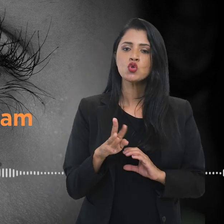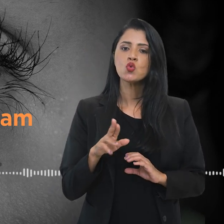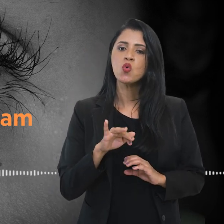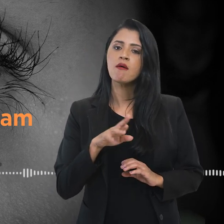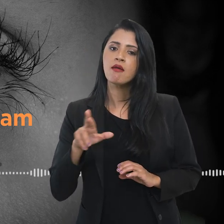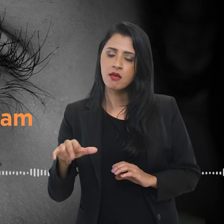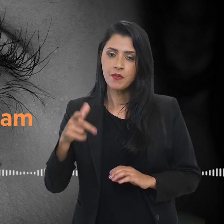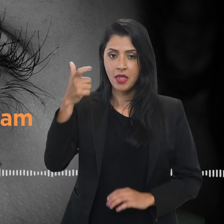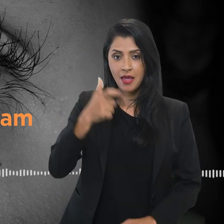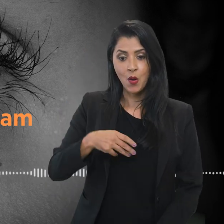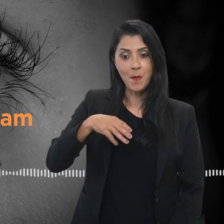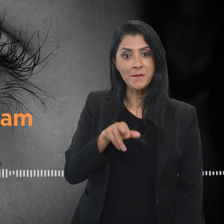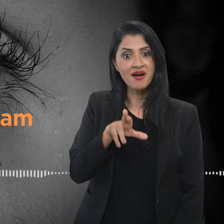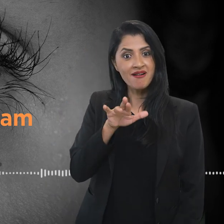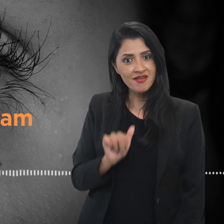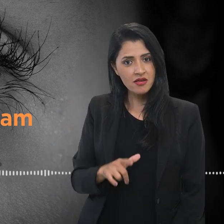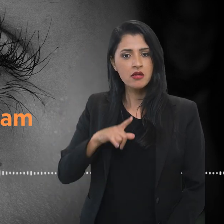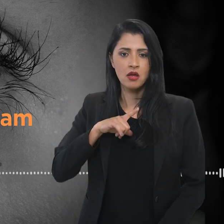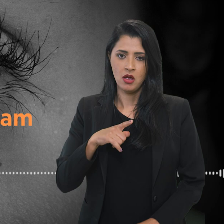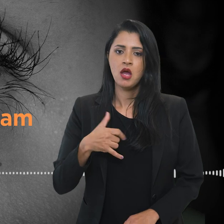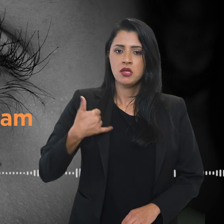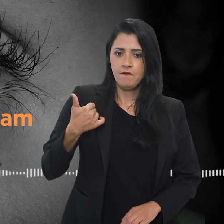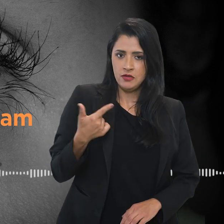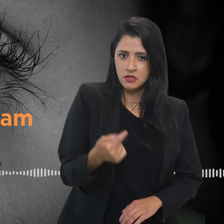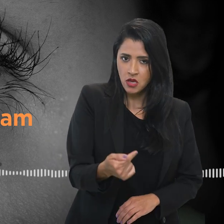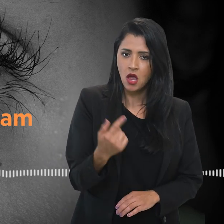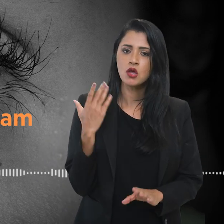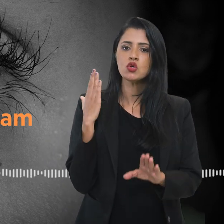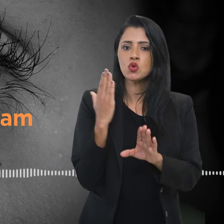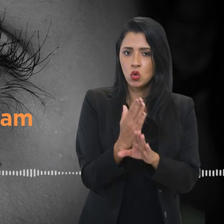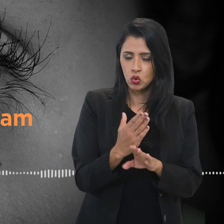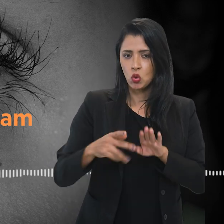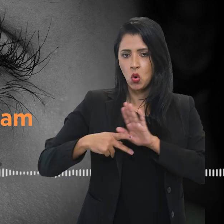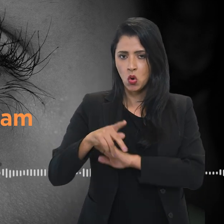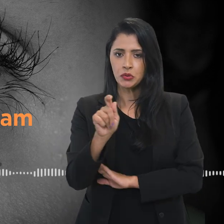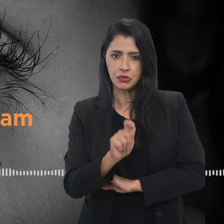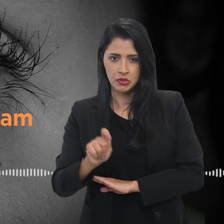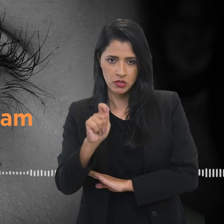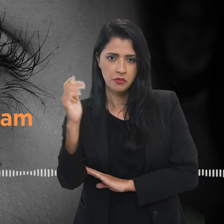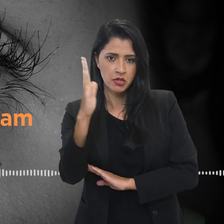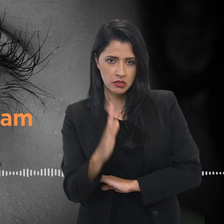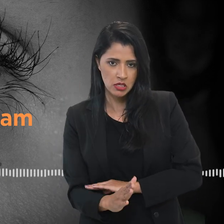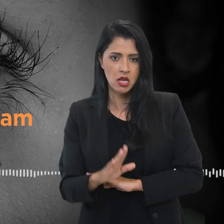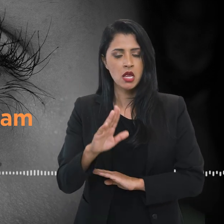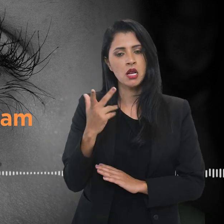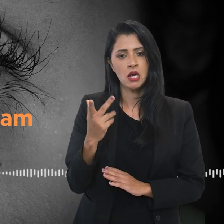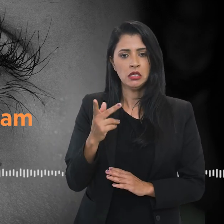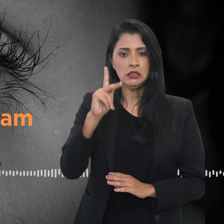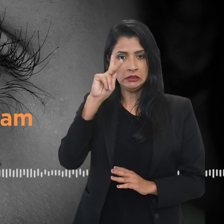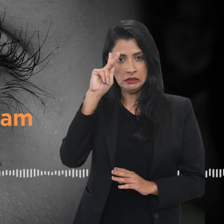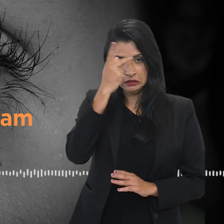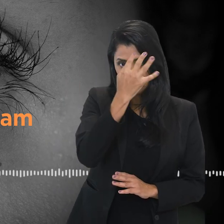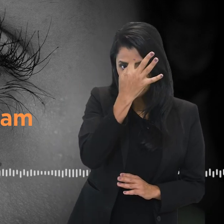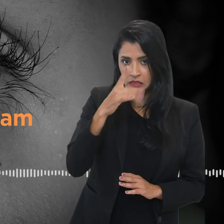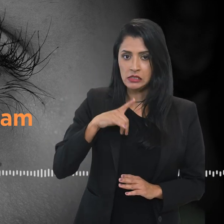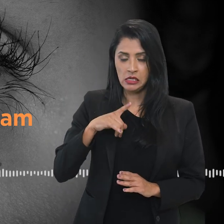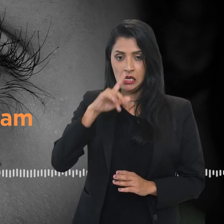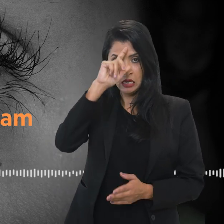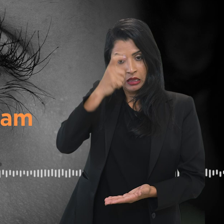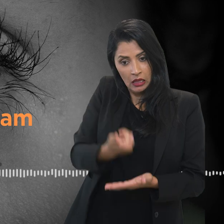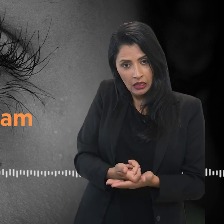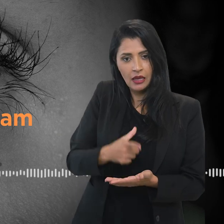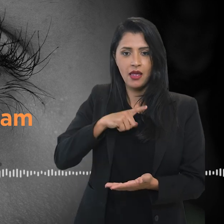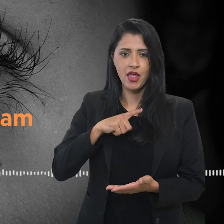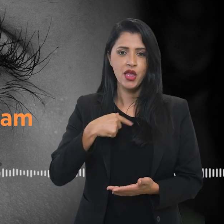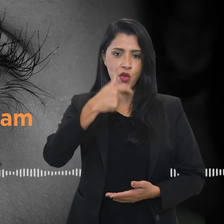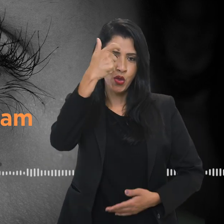Tourette. Bom, meu nome é Maria Eugênia, fui diagnosticada aos 27 anos de idade na própria Associação Brasileira de Dislexia. Eu sou Jéssica Borges,